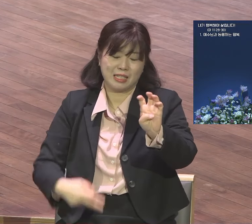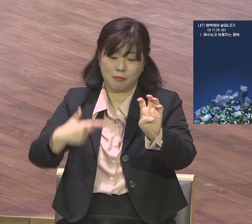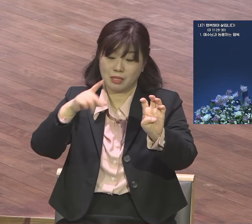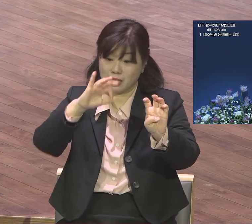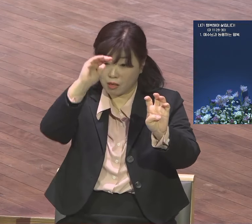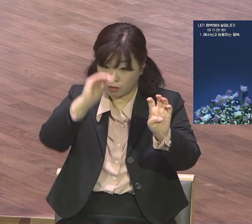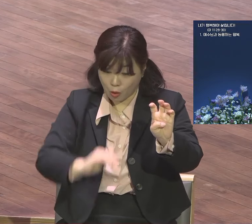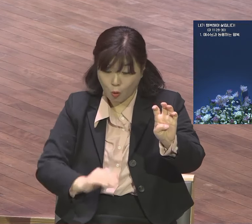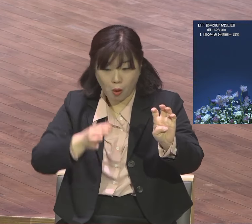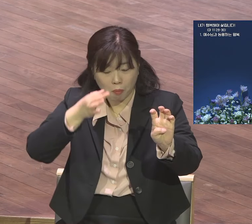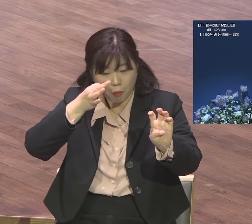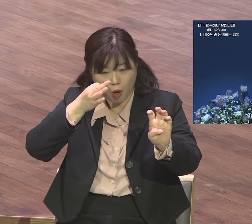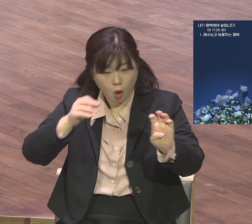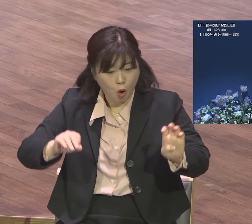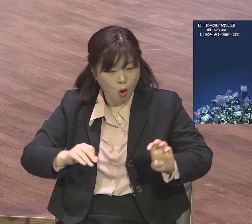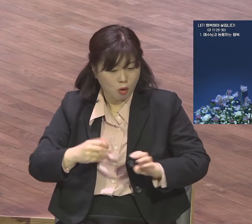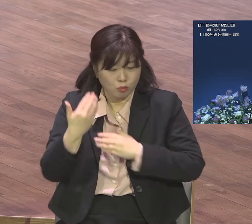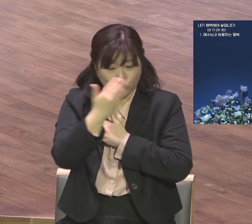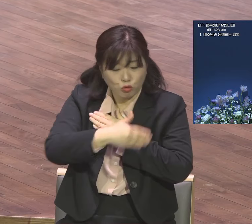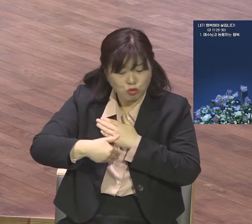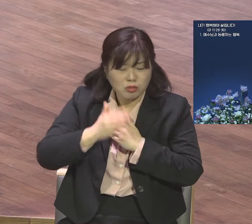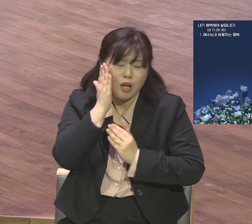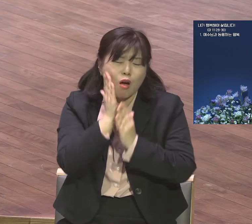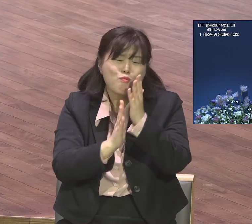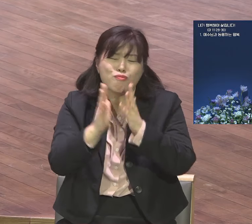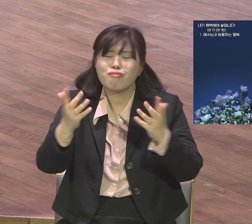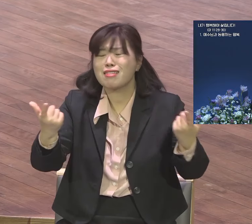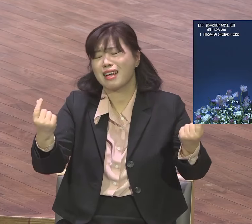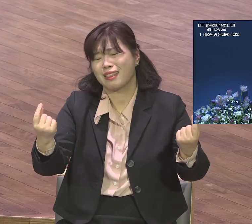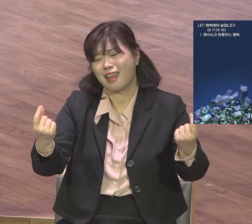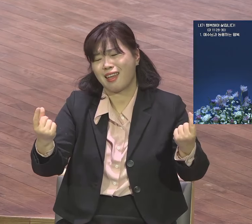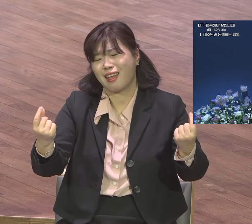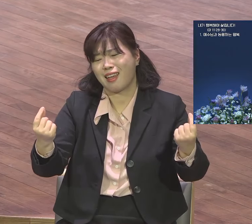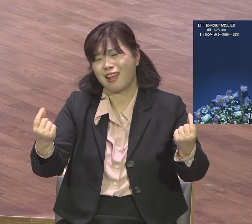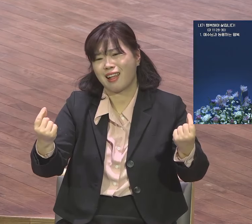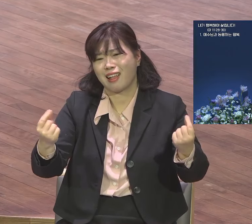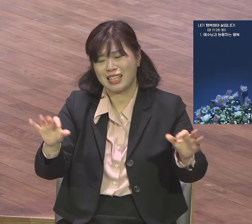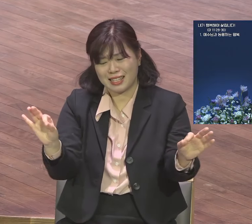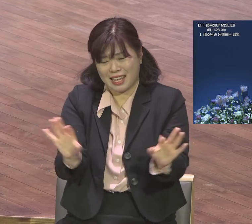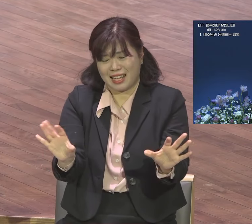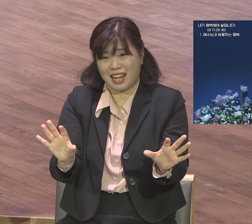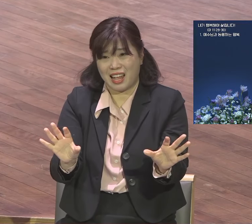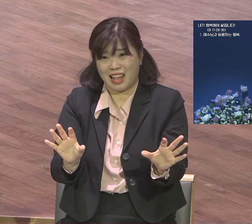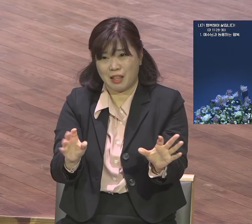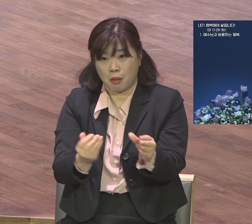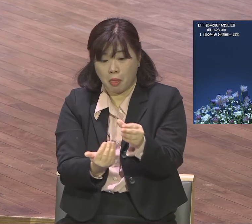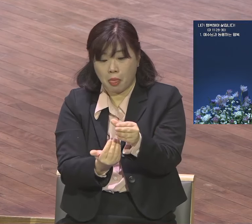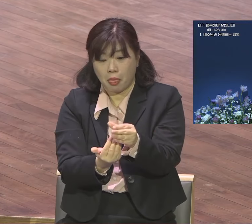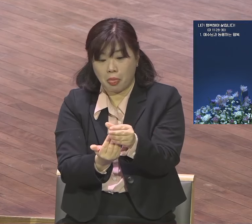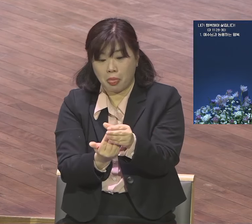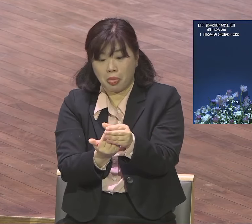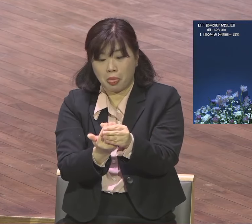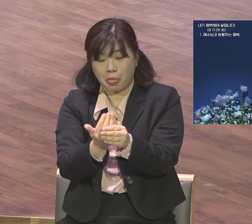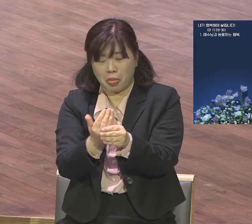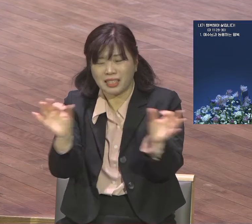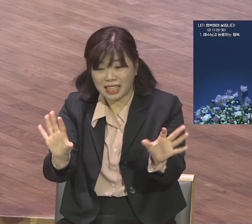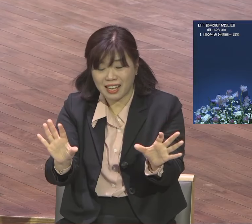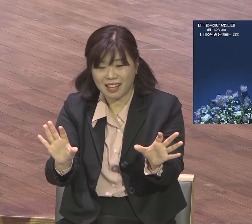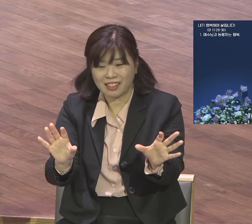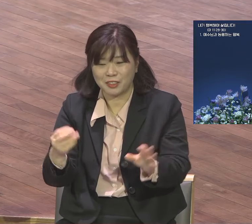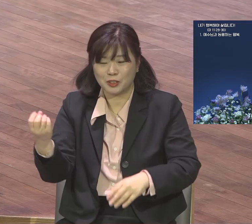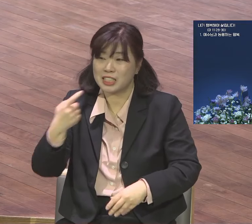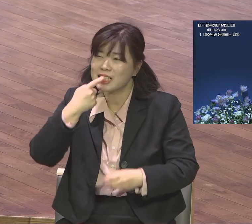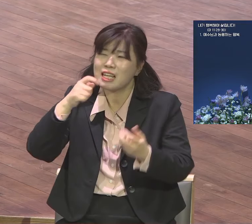육체는 풀이다. 야고보서 4장 14절에 보면 우리는 잠깐 보이다가 사라지는 안개와 같다고